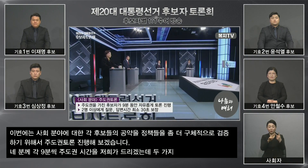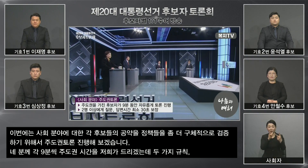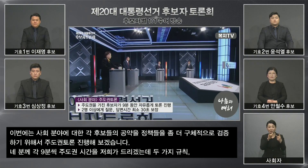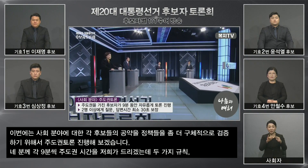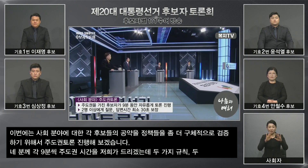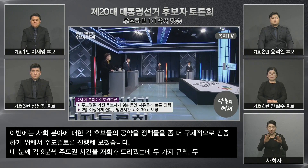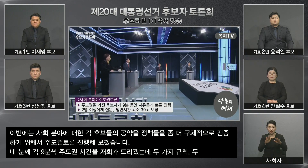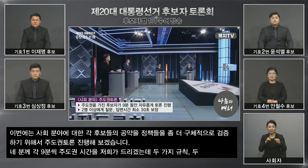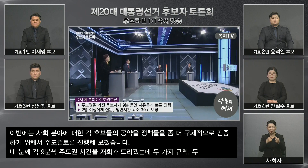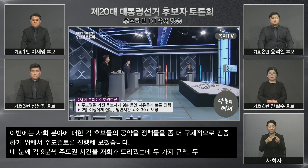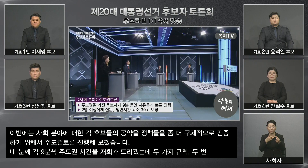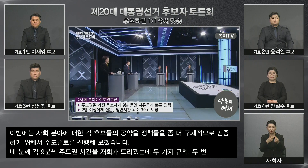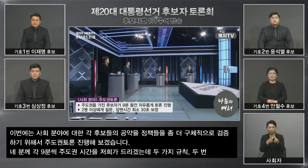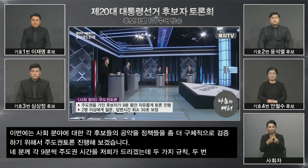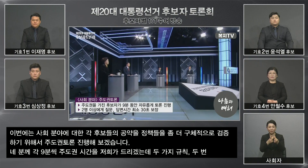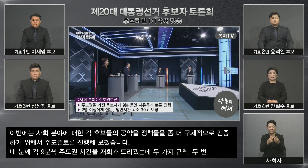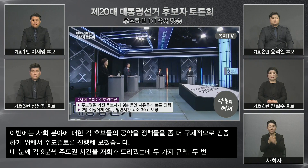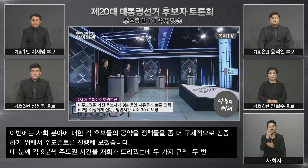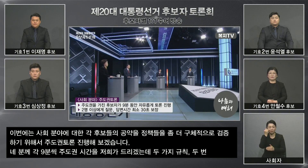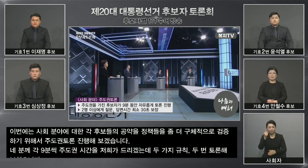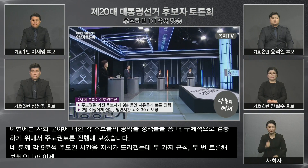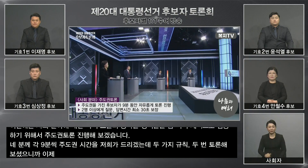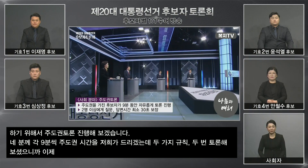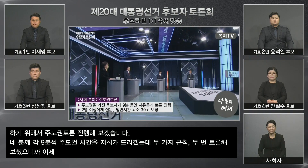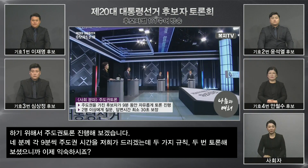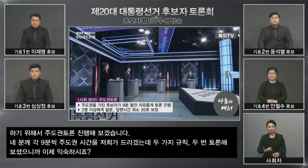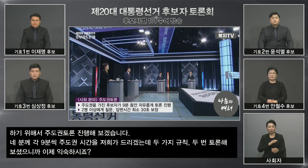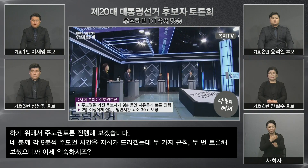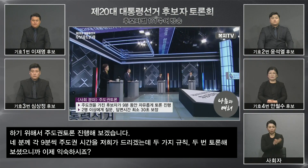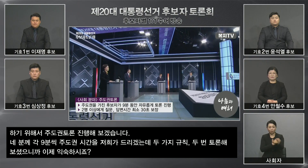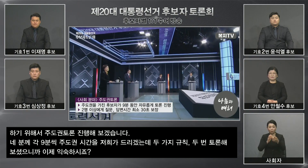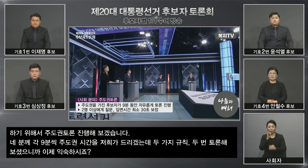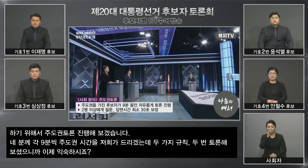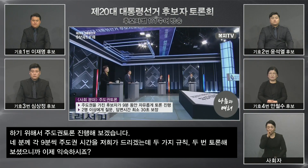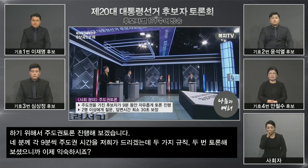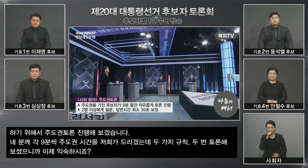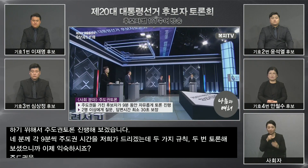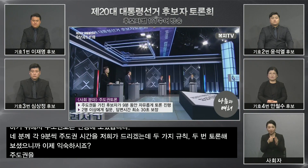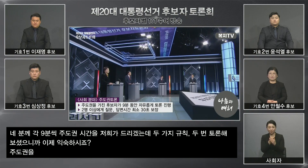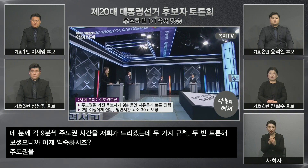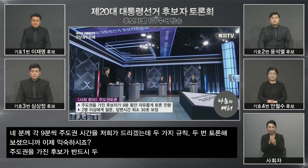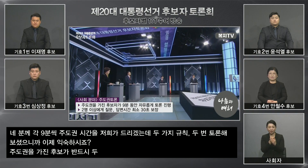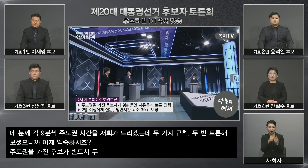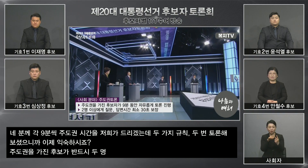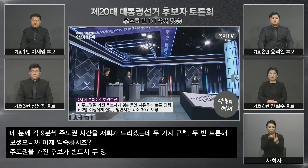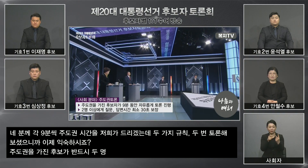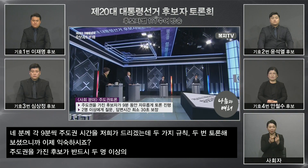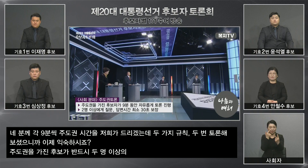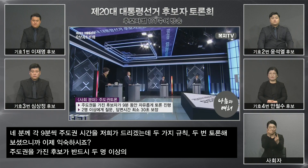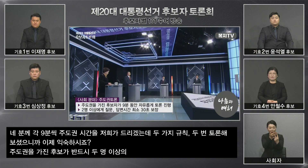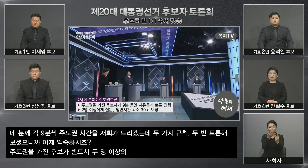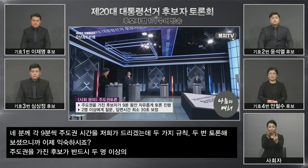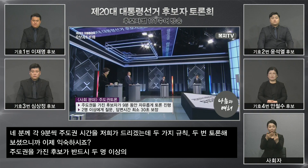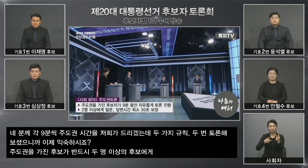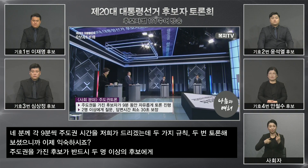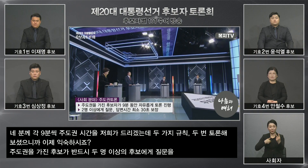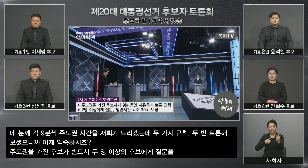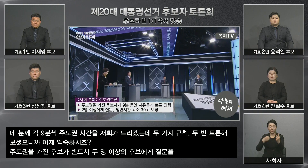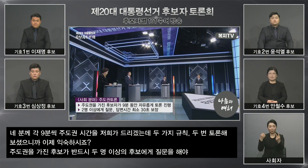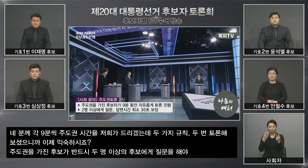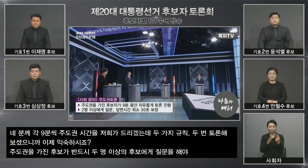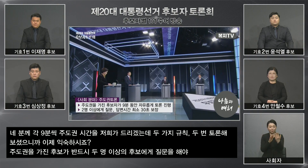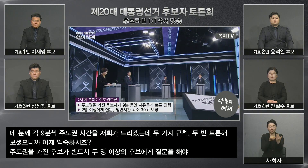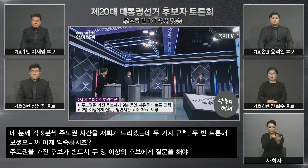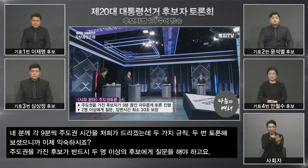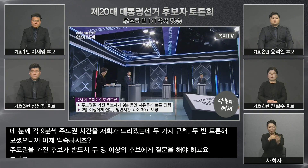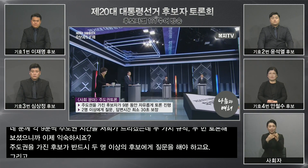익숙하시죠? 주도권을 가진 후보가 반드시 2명 이상의 후보에게 질문을 해야 되고요. 그리고 상대 후보자의